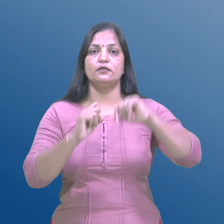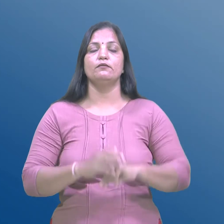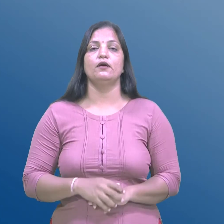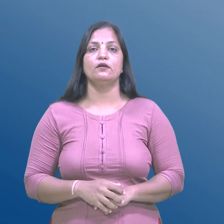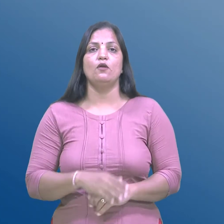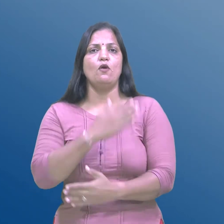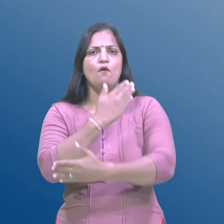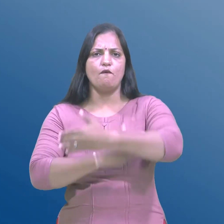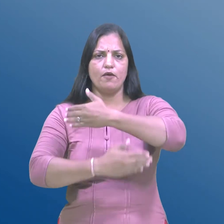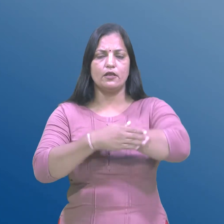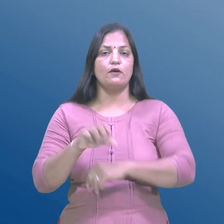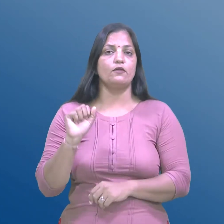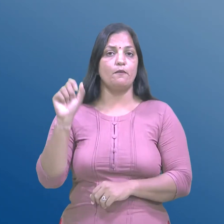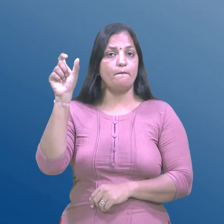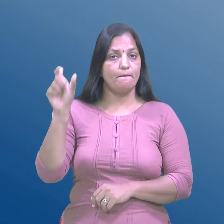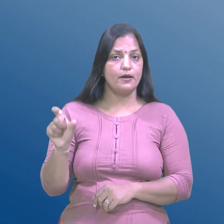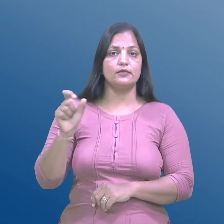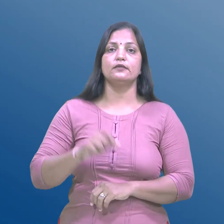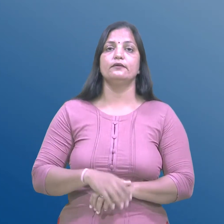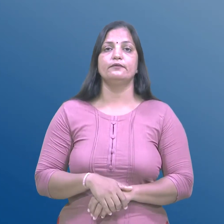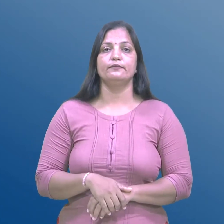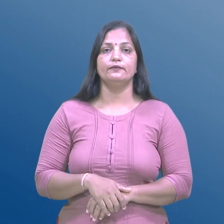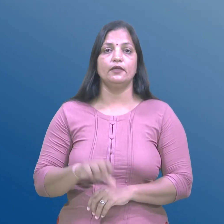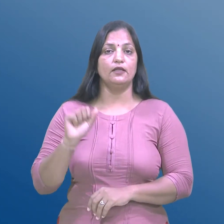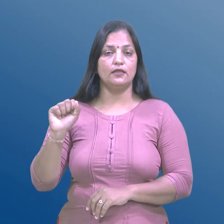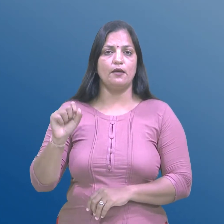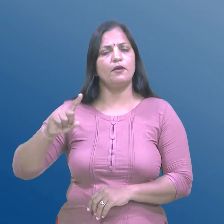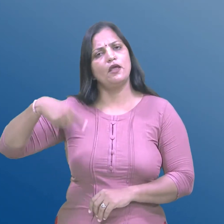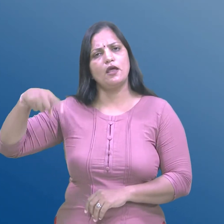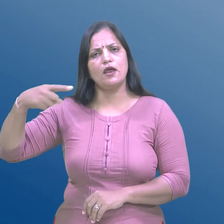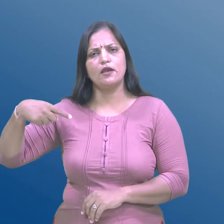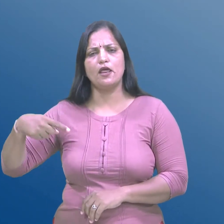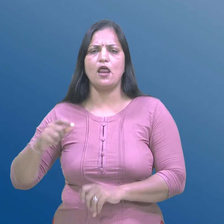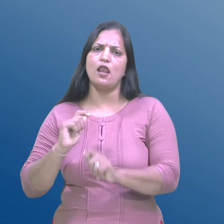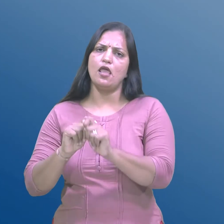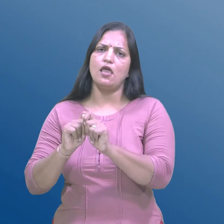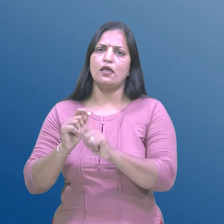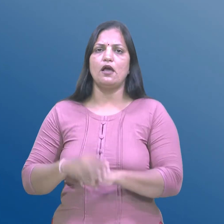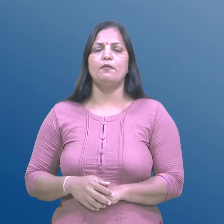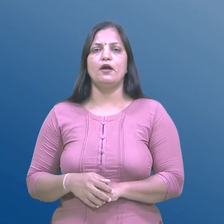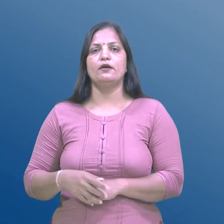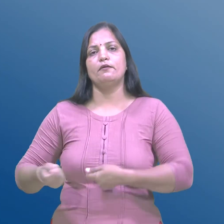વિકલાંગતા ધરાવતી વ્યક્તિને તેમની રોજિંદી પ્રવૃત્તિ માટે સુવિધાઓની સુલભતા